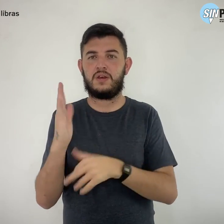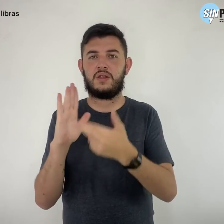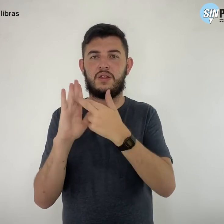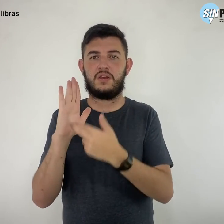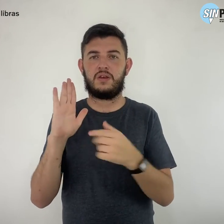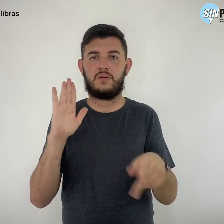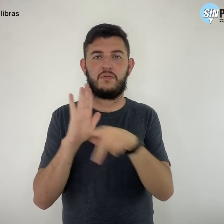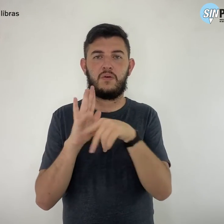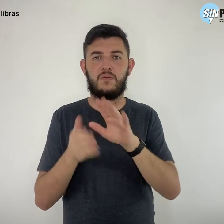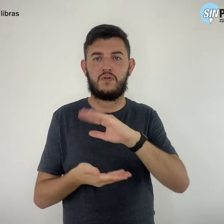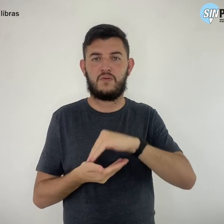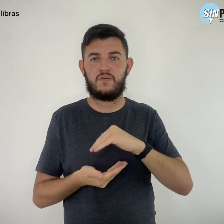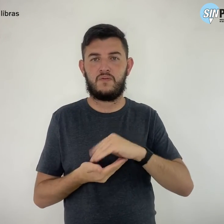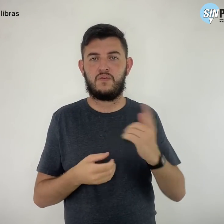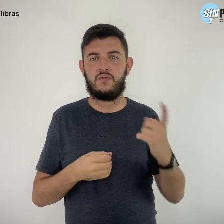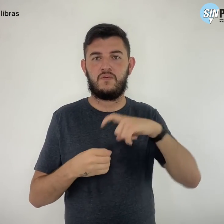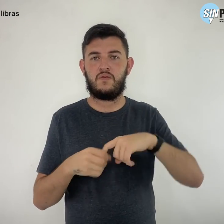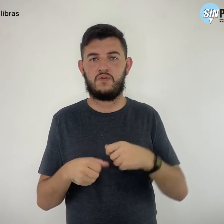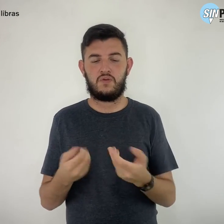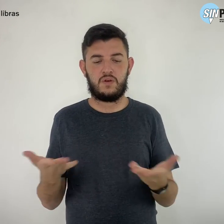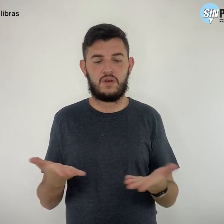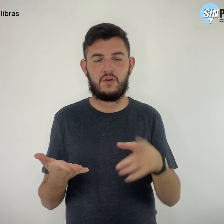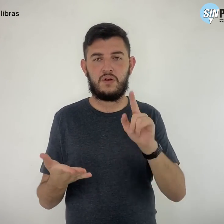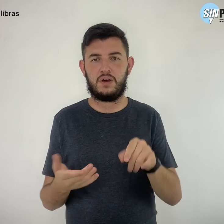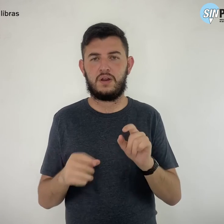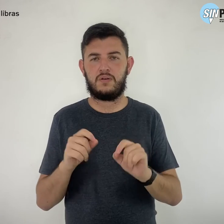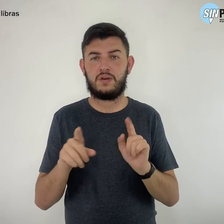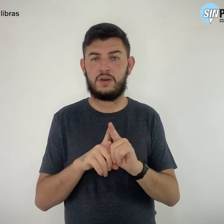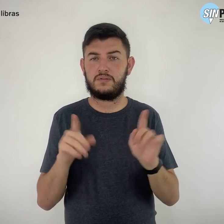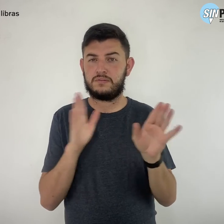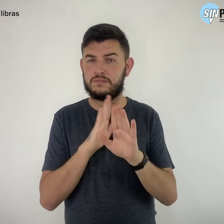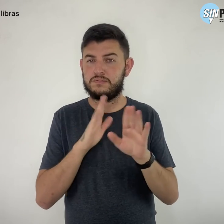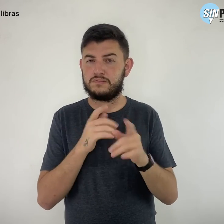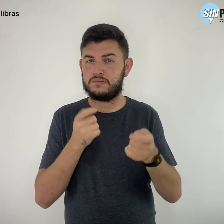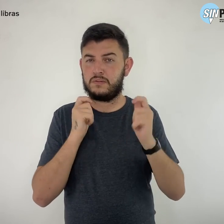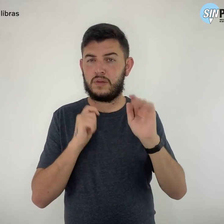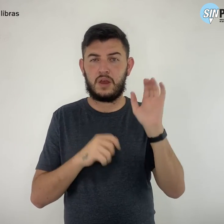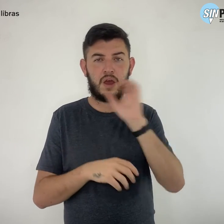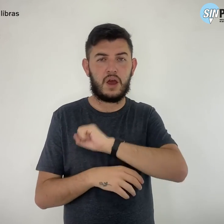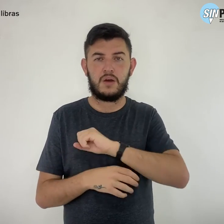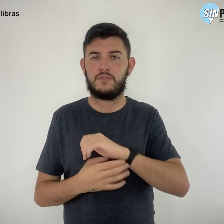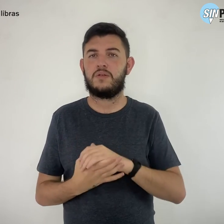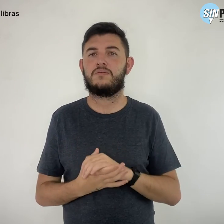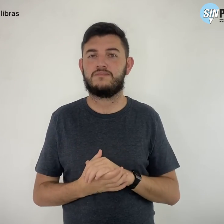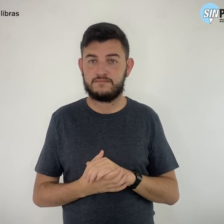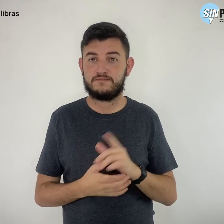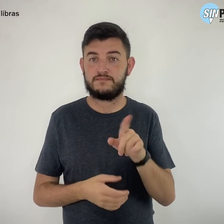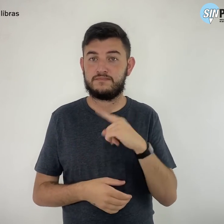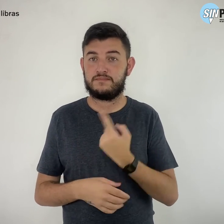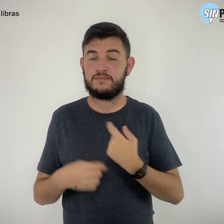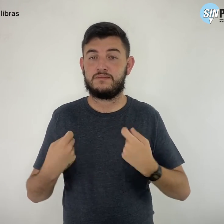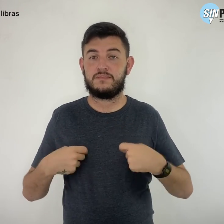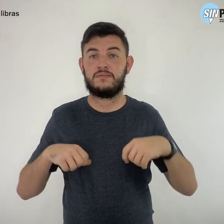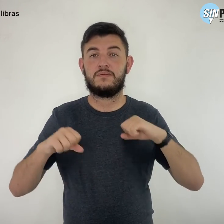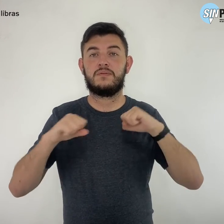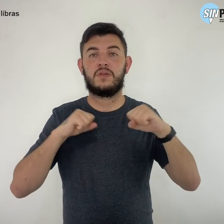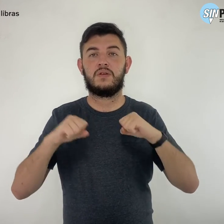que retornou agora de forma sorrateira e relâmpago. Precisamos de mobilização